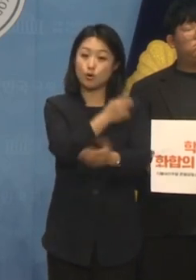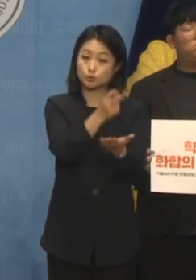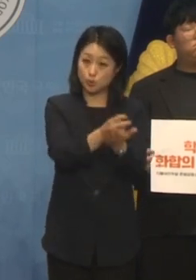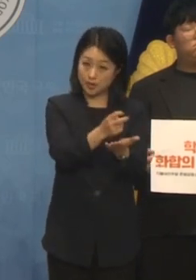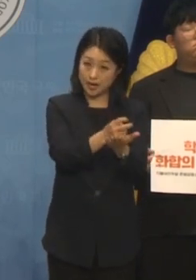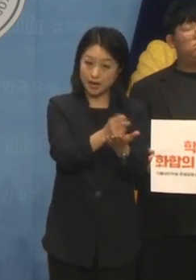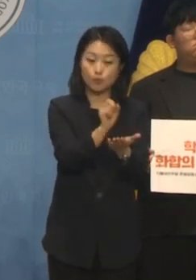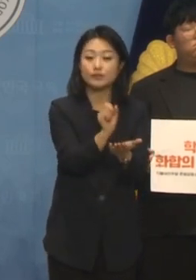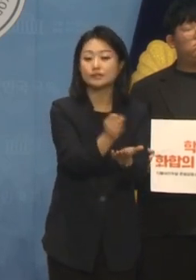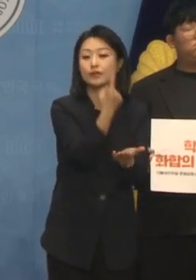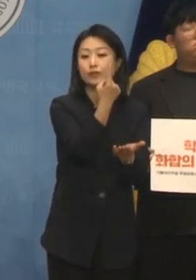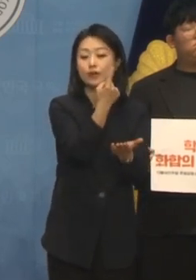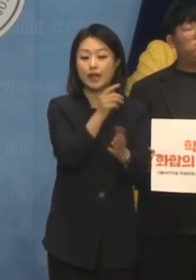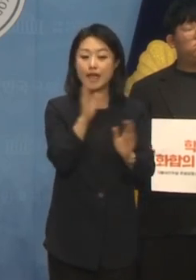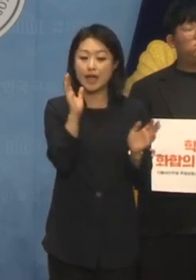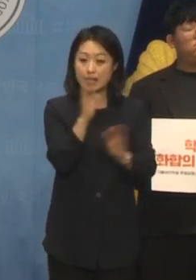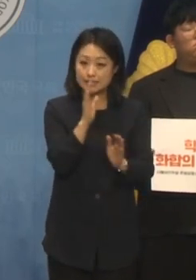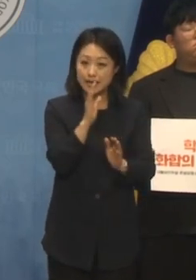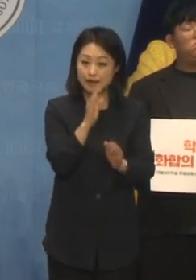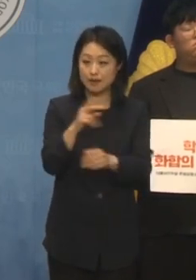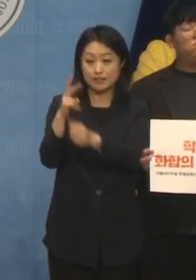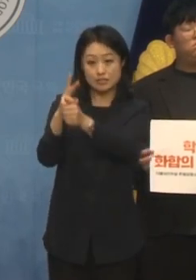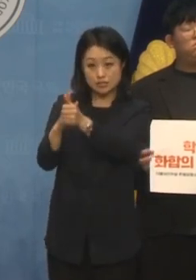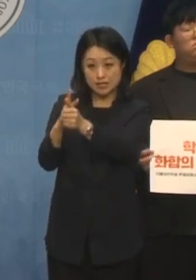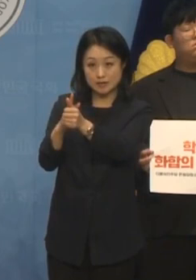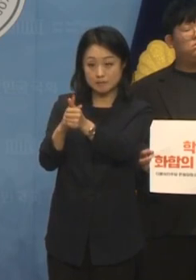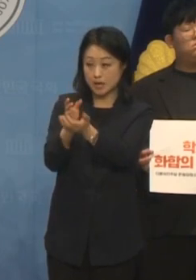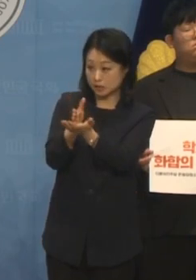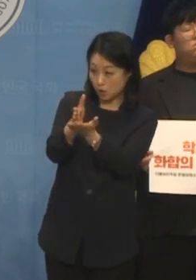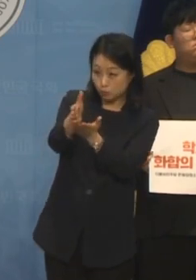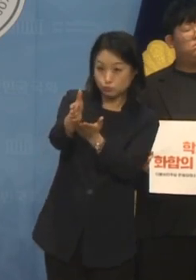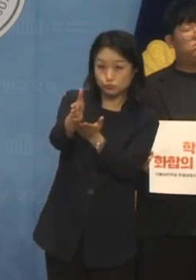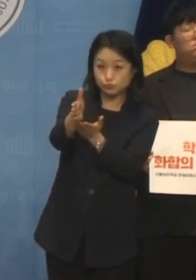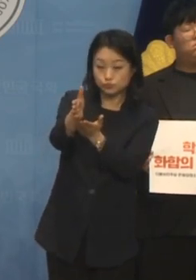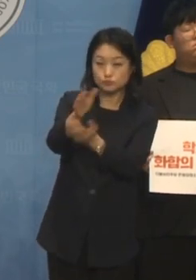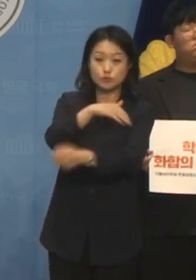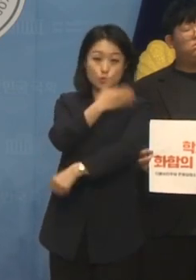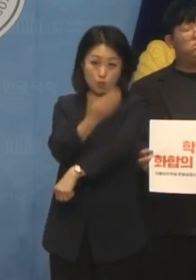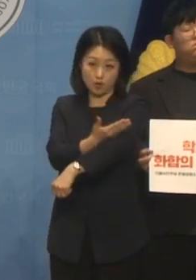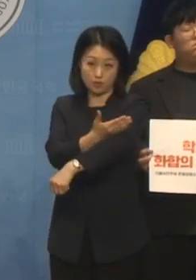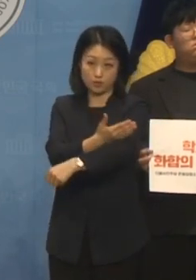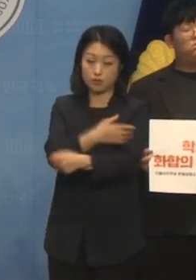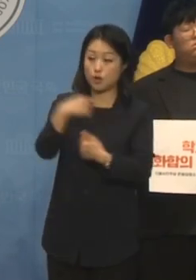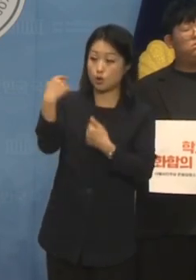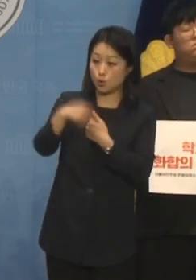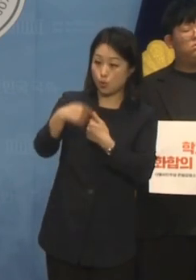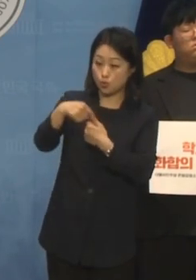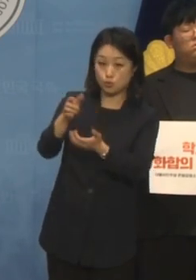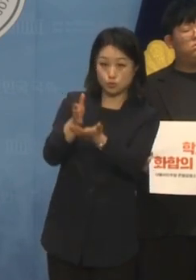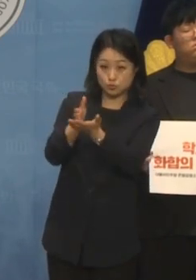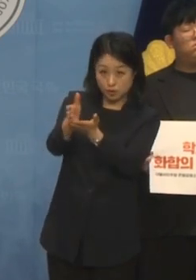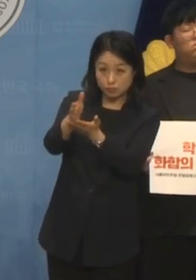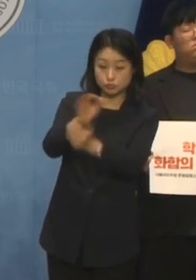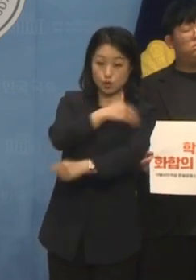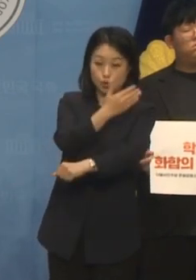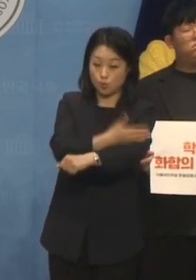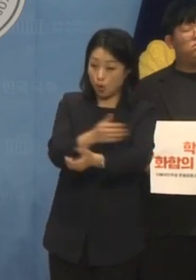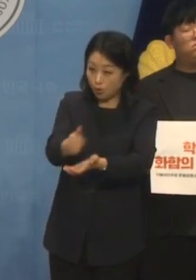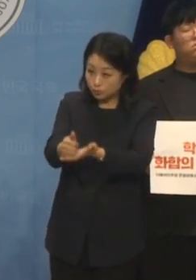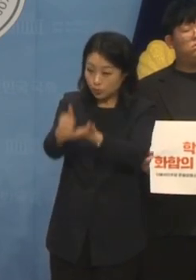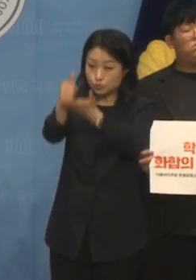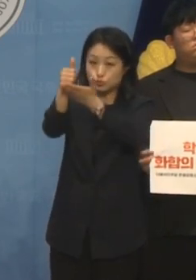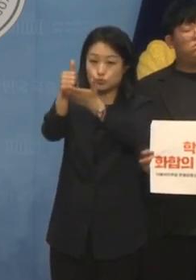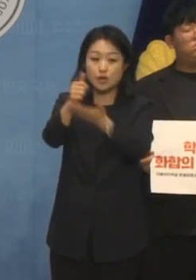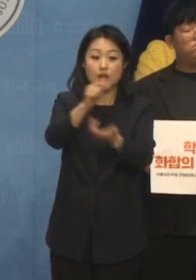조례가 오히려 학생들이 교사의 전문적인 권리, 교육할 권리를 존중하는데